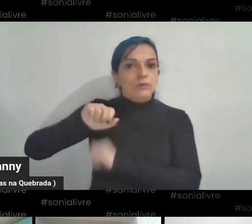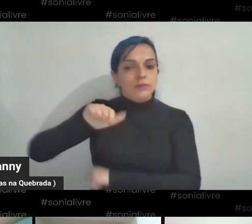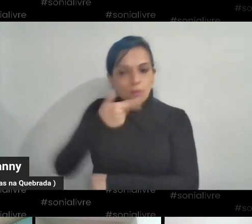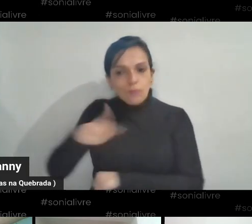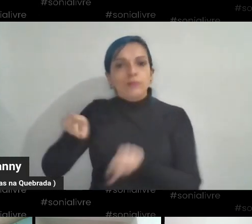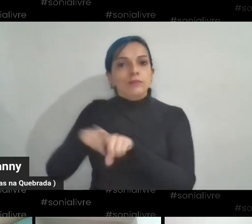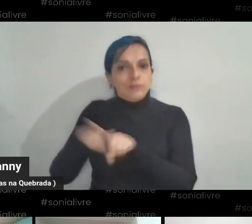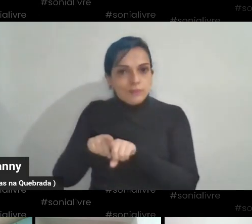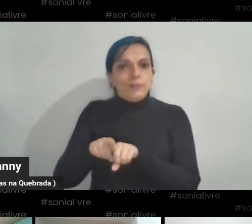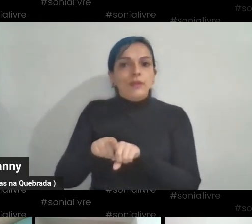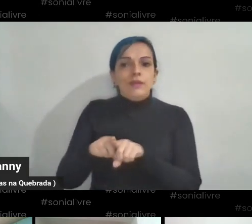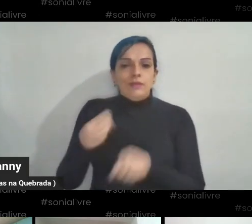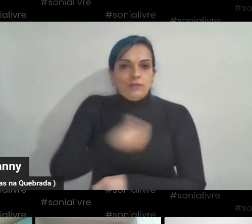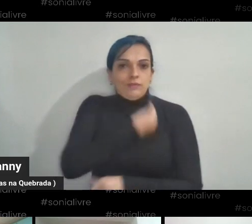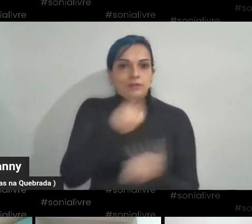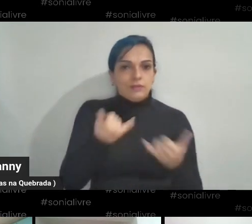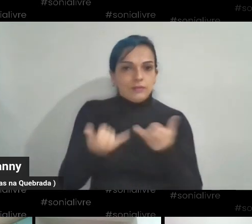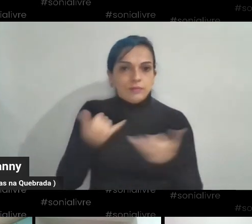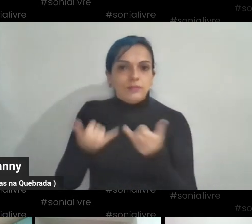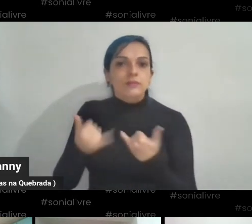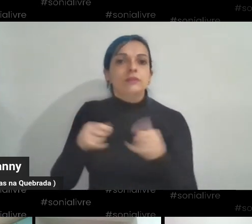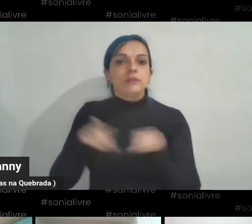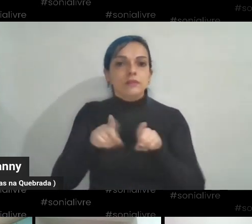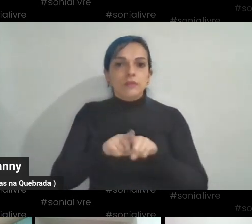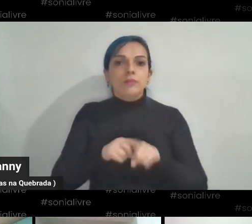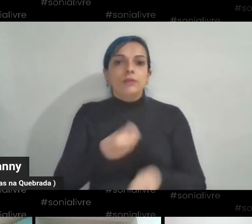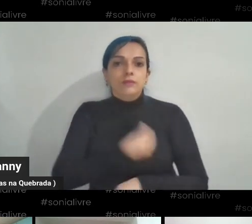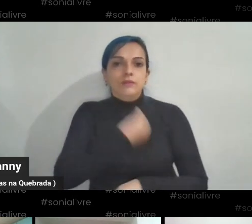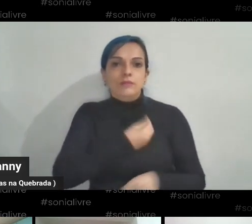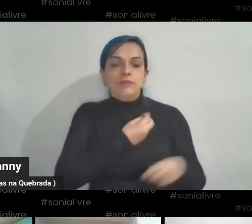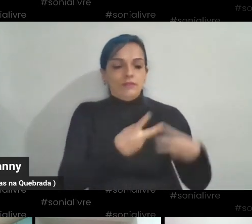que ainda estão em residências,